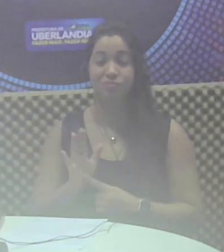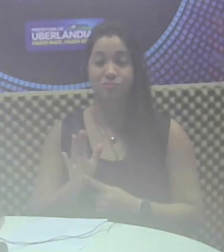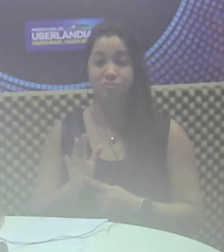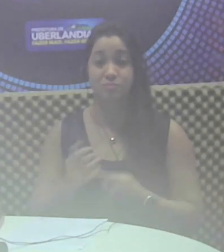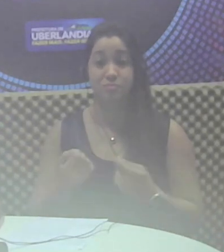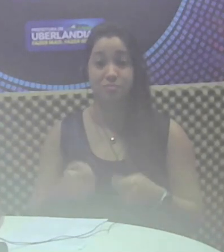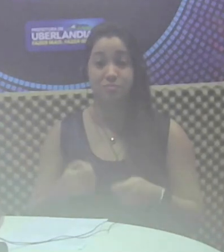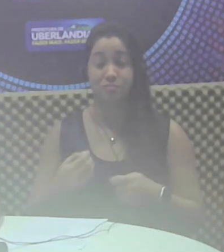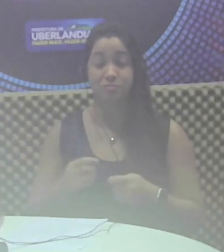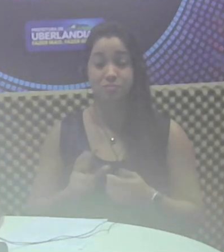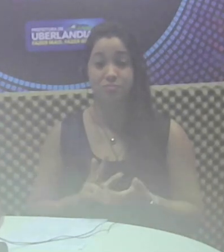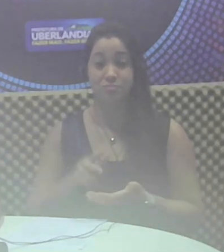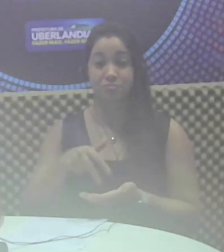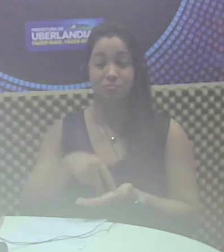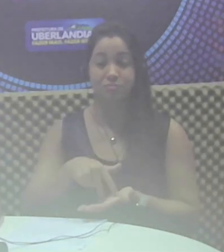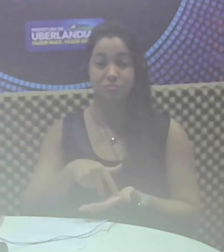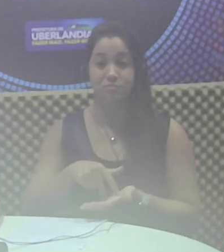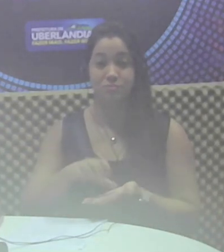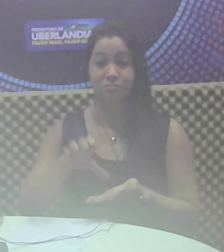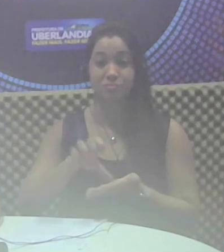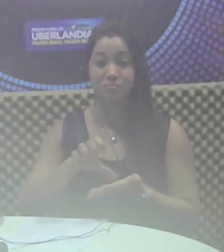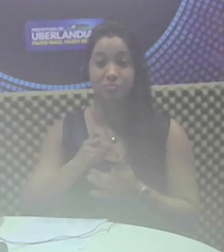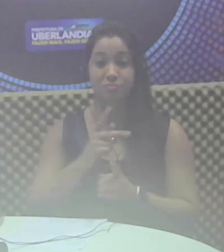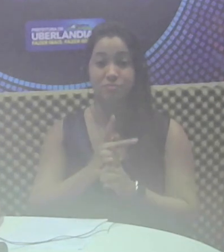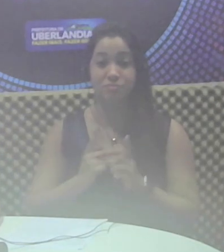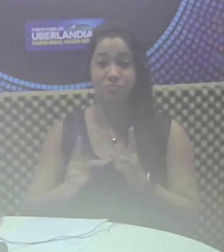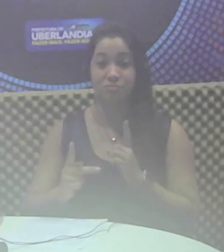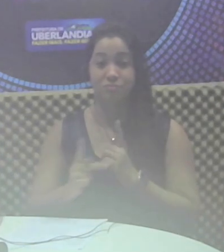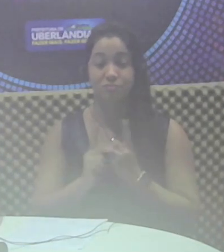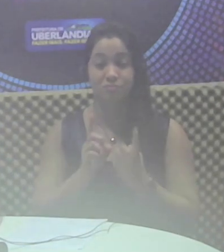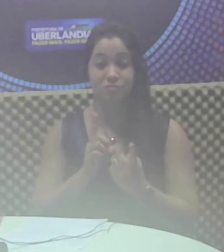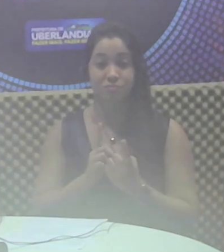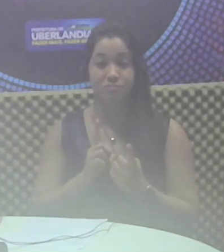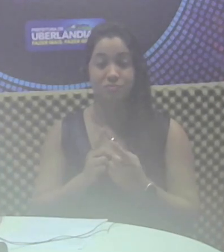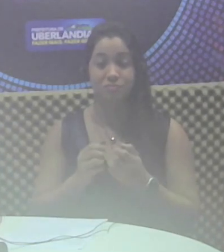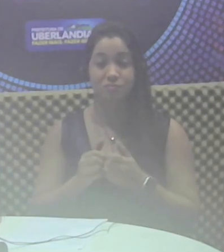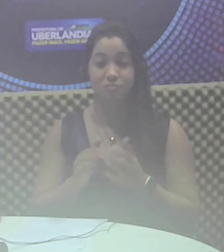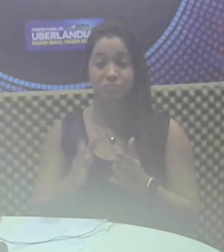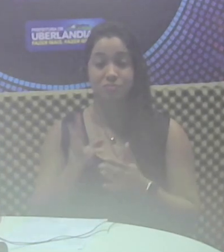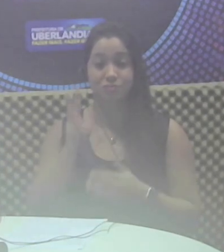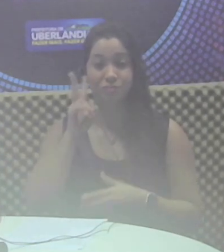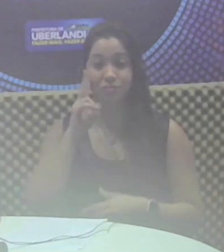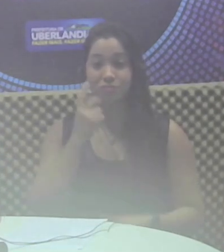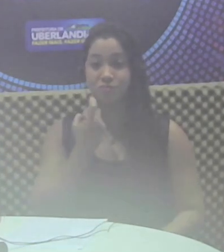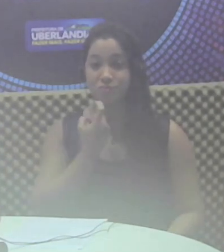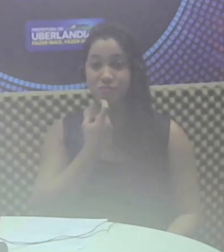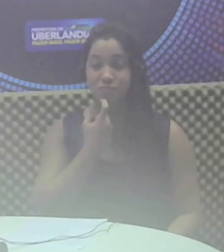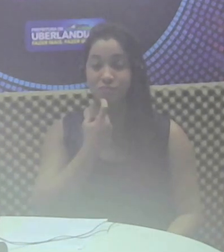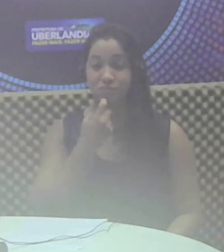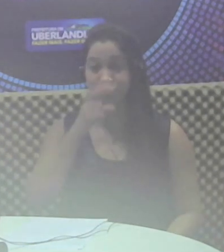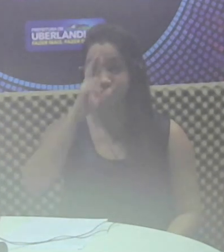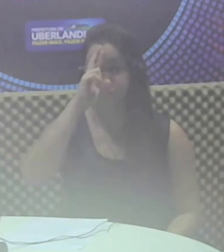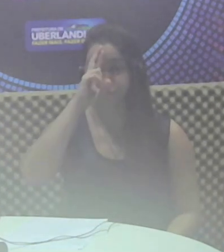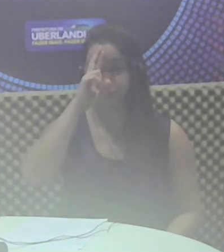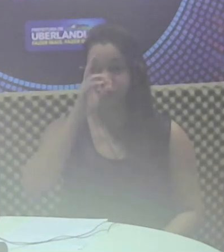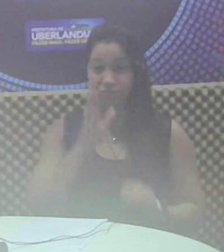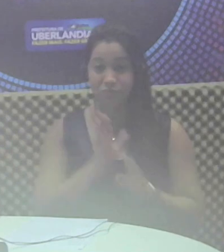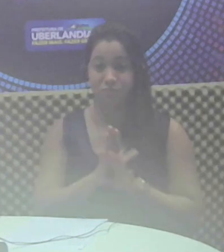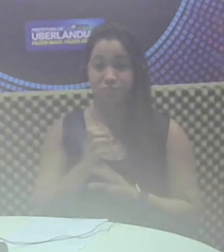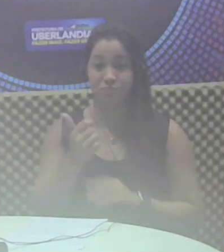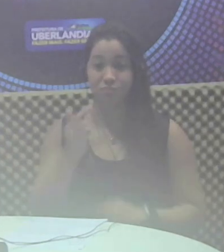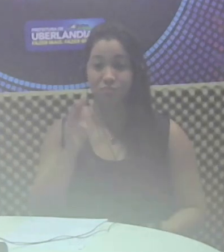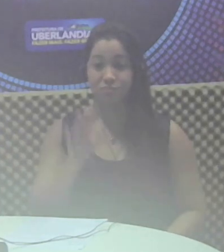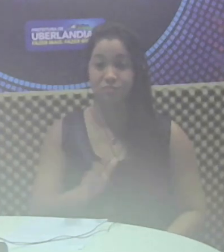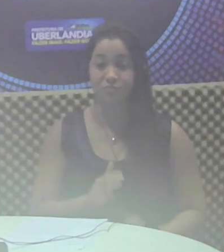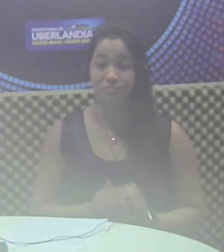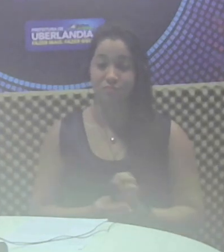feita presencialmente na sede do IPREMO. O atendimento é aberto de segunda a sexta, de meio-dia às 5 da